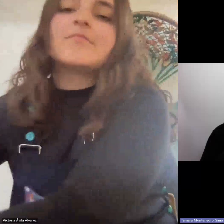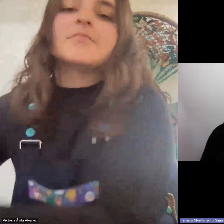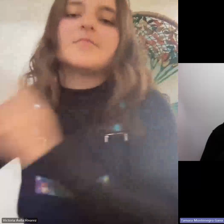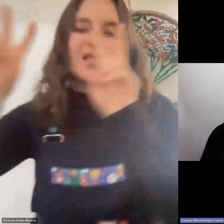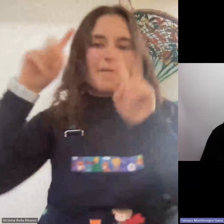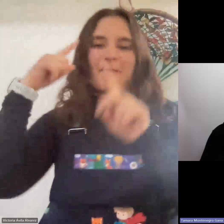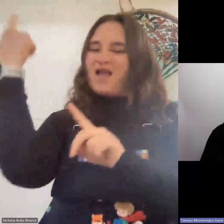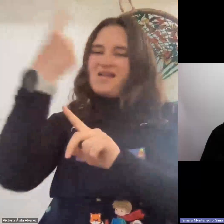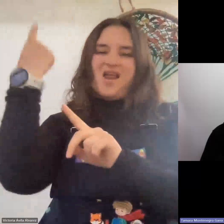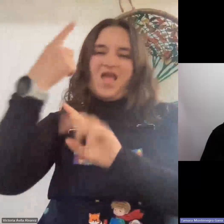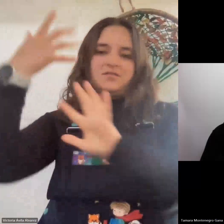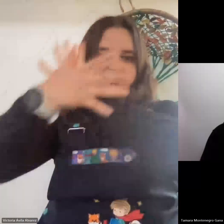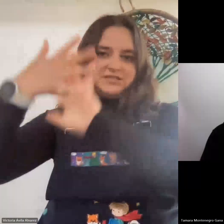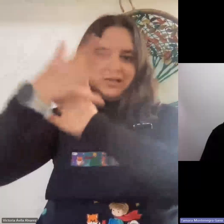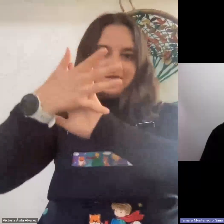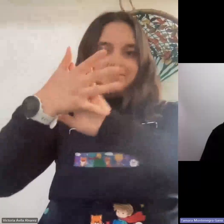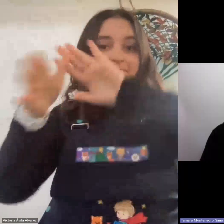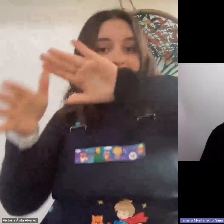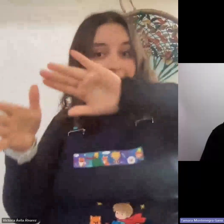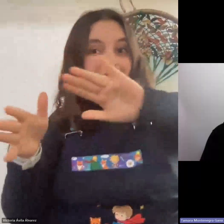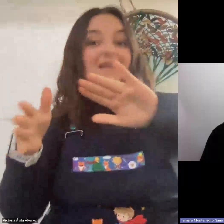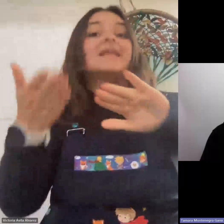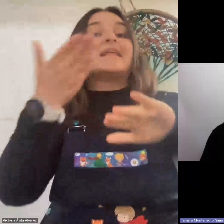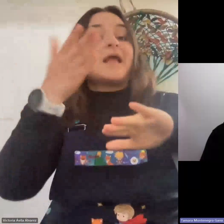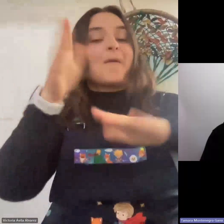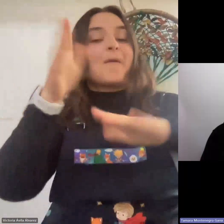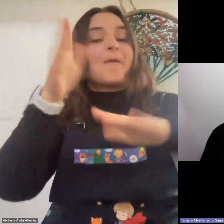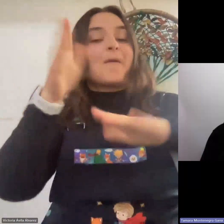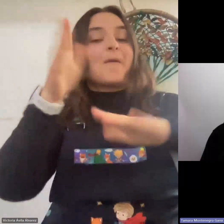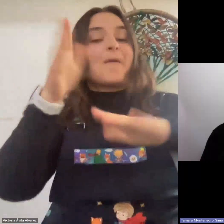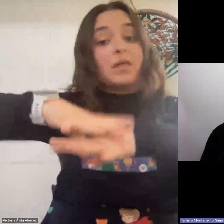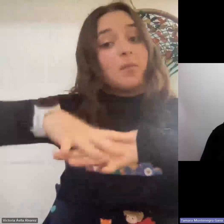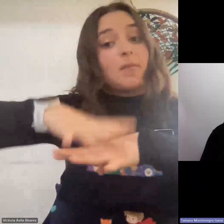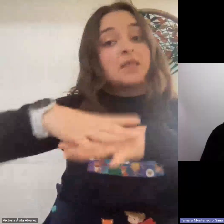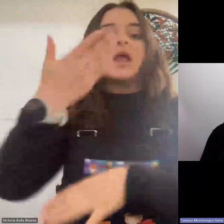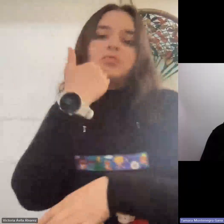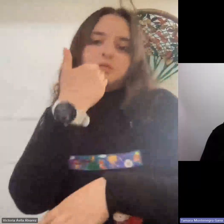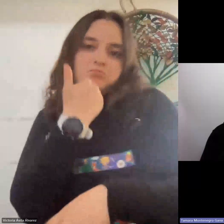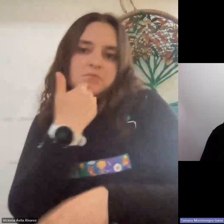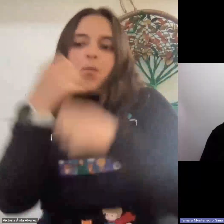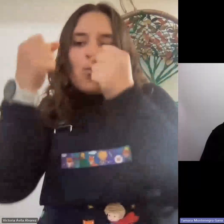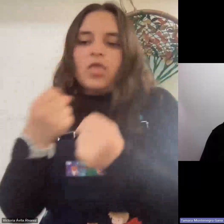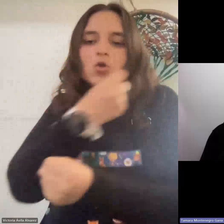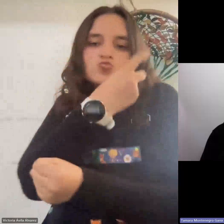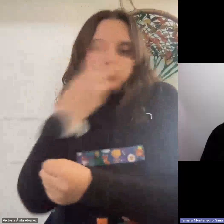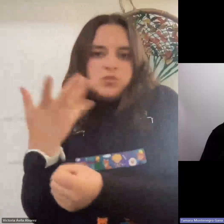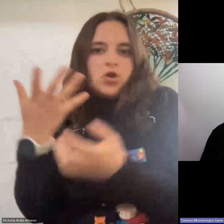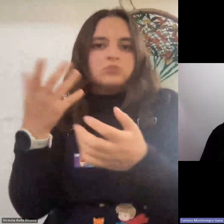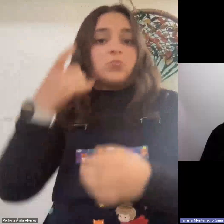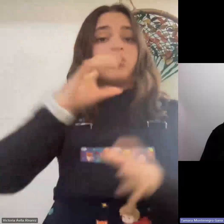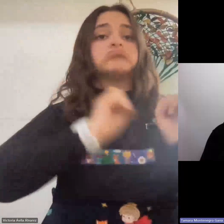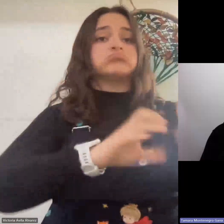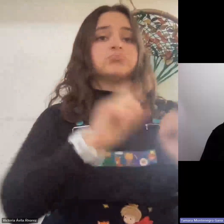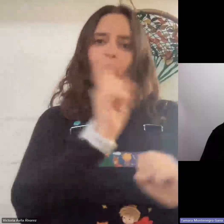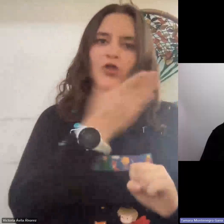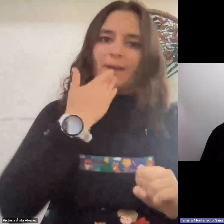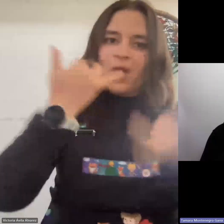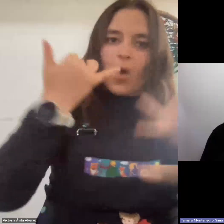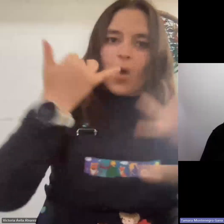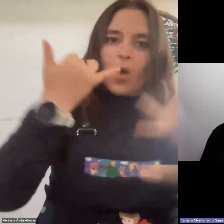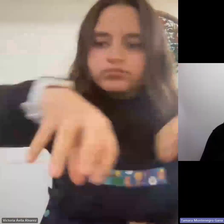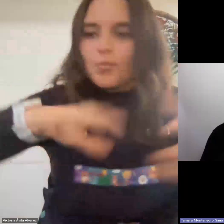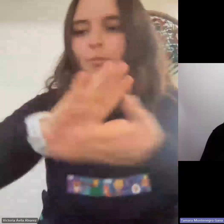No sé, son muchas. Tengo diferentes temas, temas generales en lengua de señas y también, por ejemplo, para matemática,